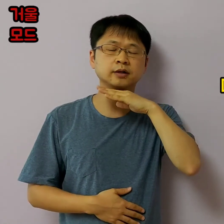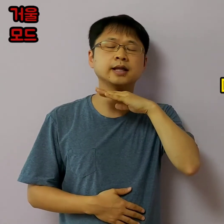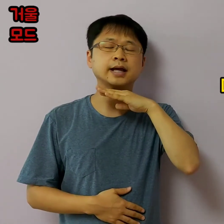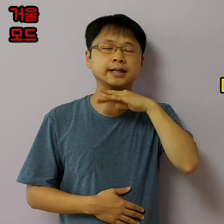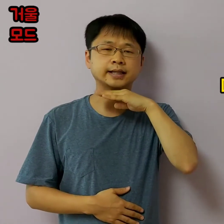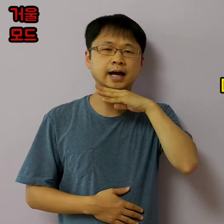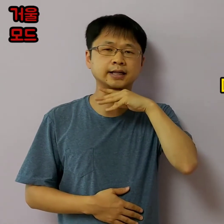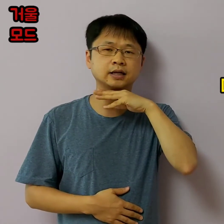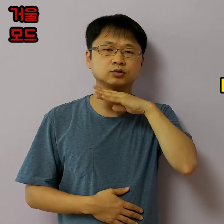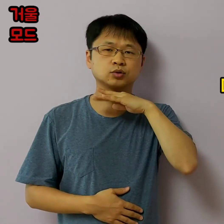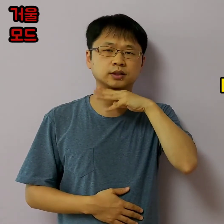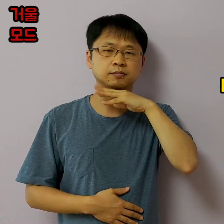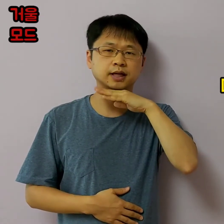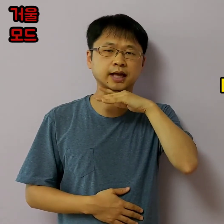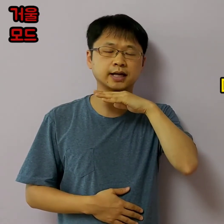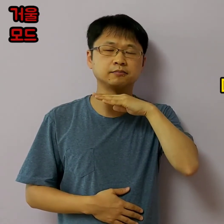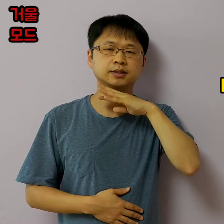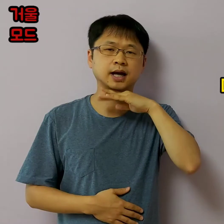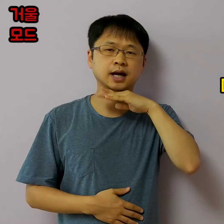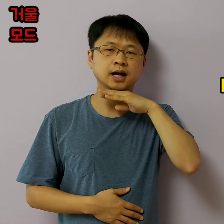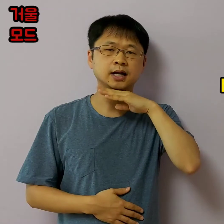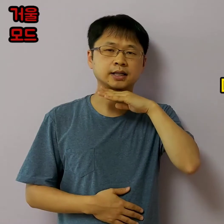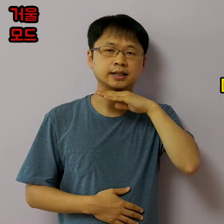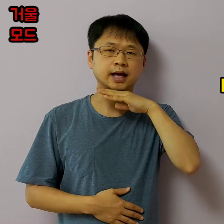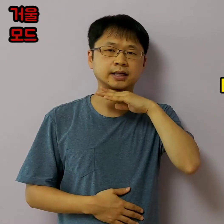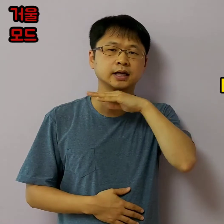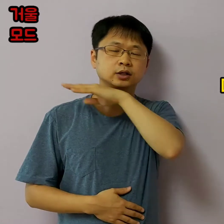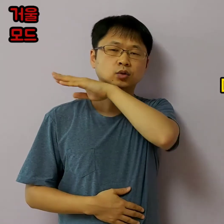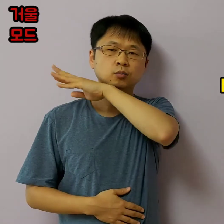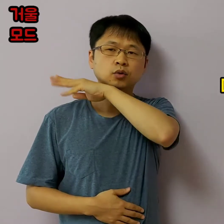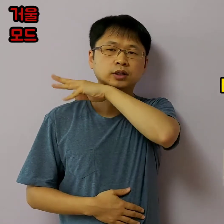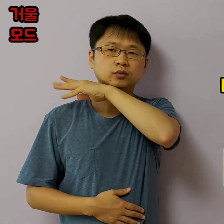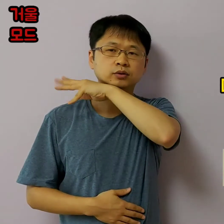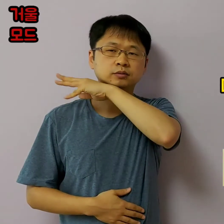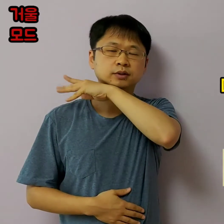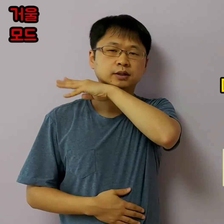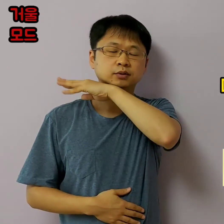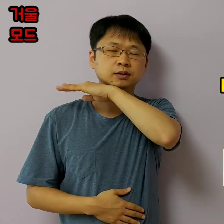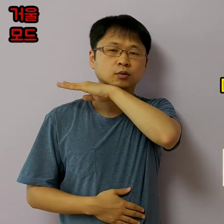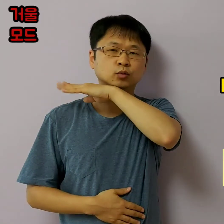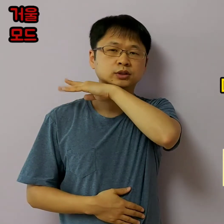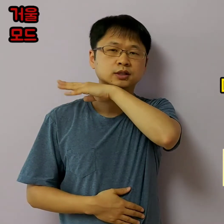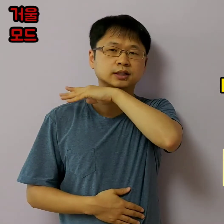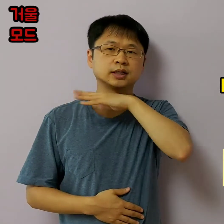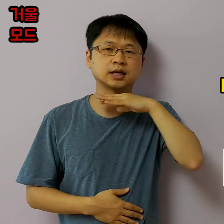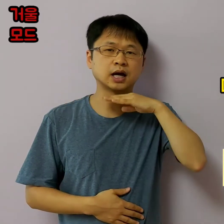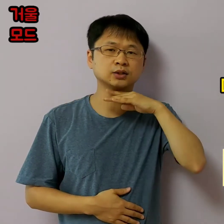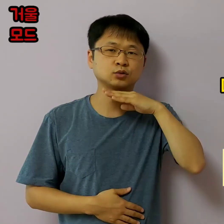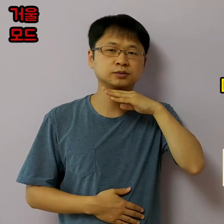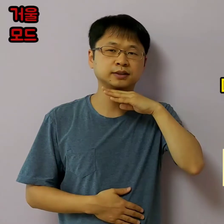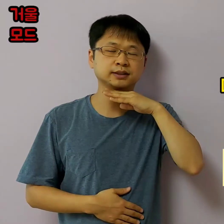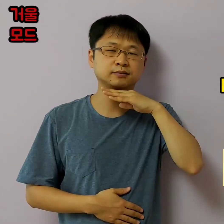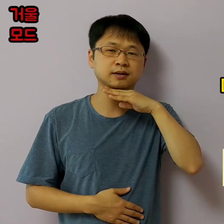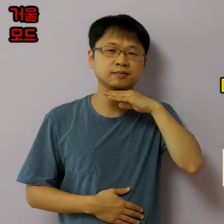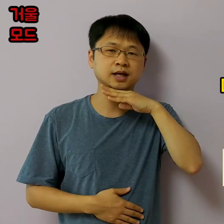주시면 나이라는 수어가 됩니다. 나이입니다. 나이, 손목에 대고 흔들면 잘못하면 오징어가 되니까 조심하시기